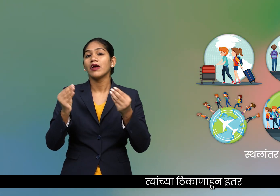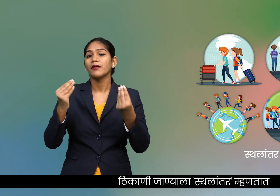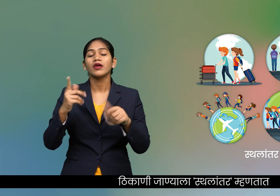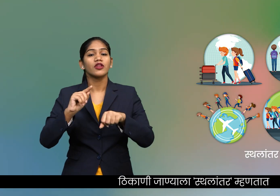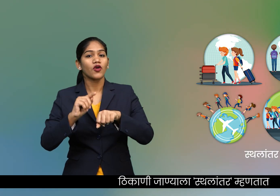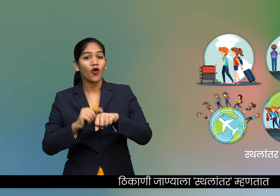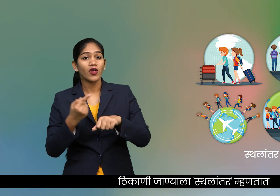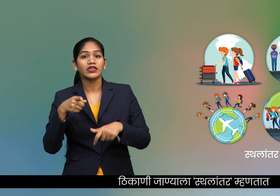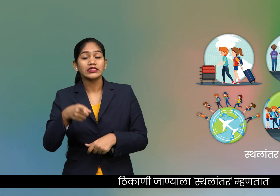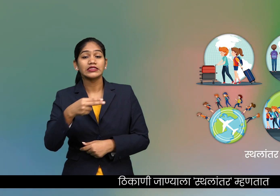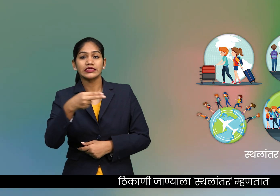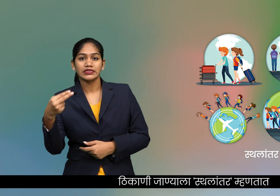ठिकाणी जाण्याला स्थलांतर म्हणतात.